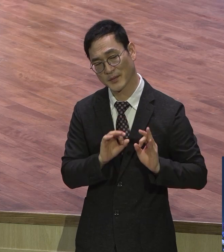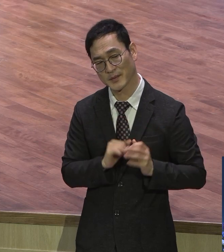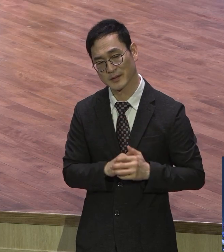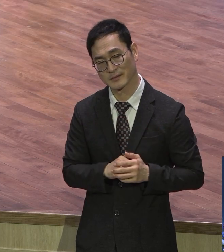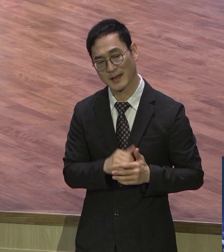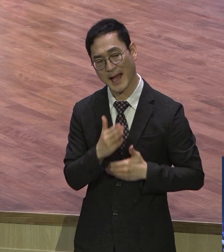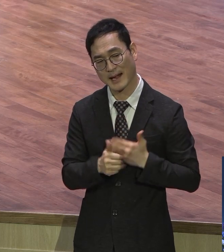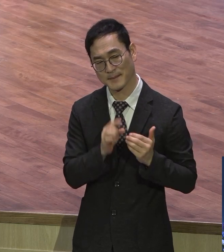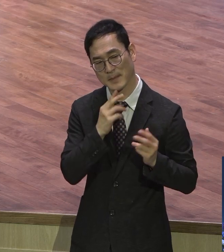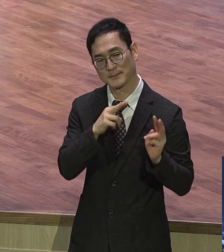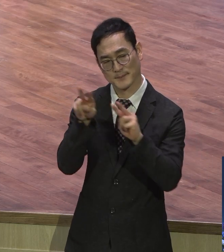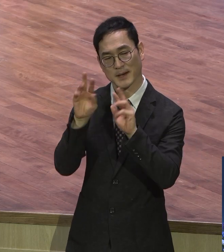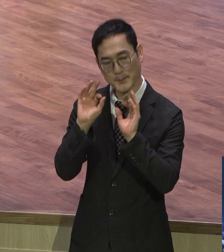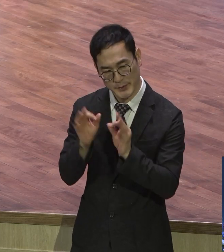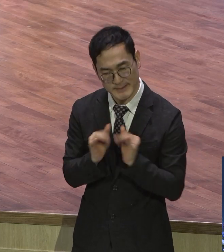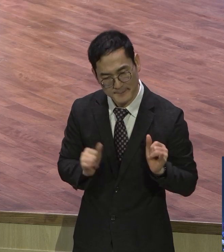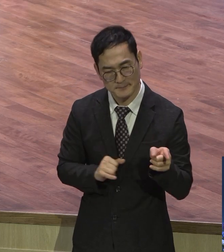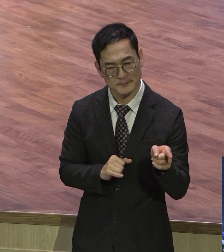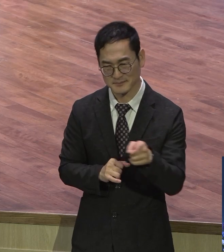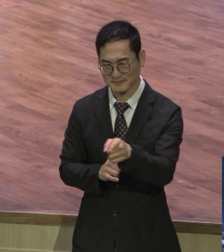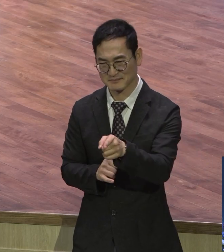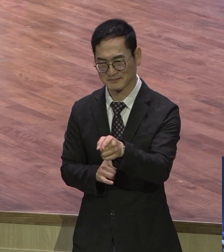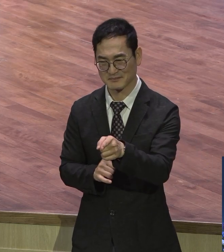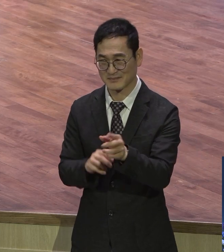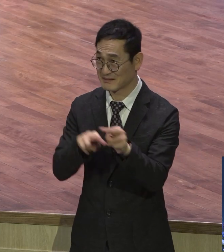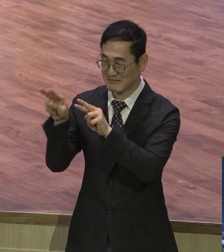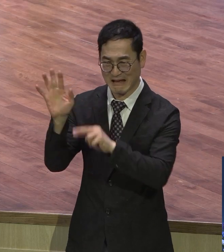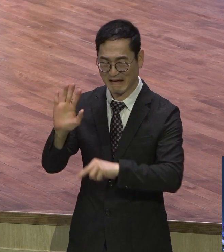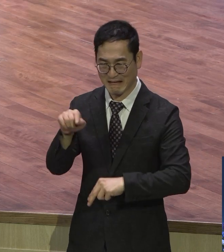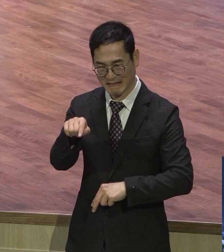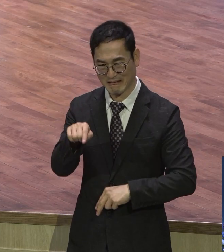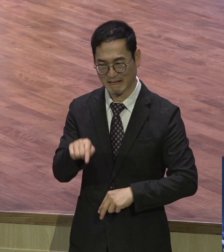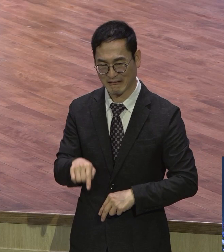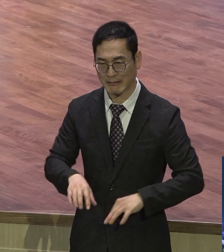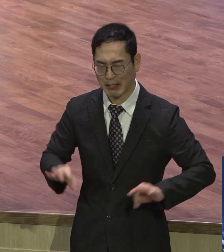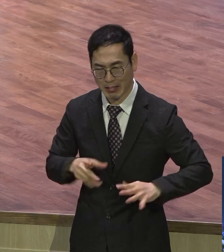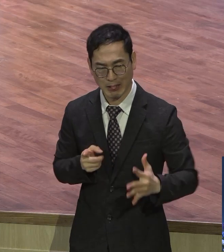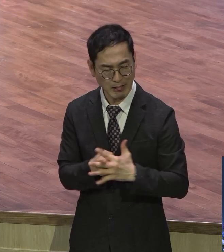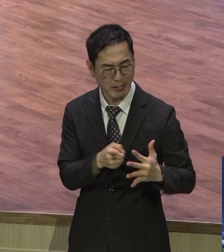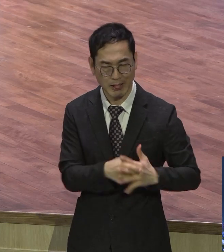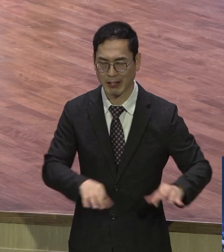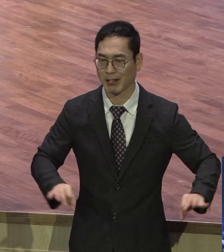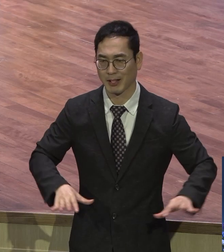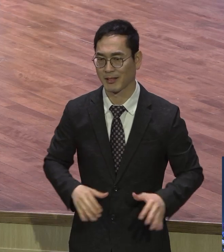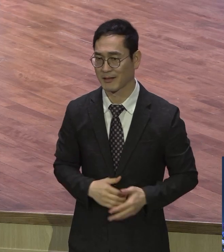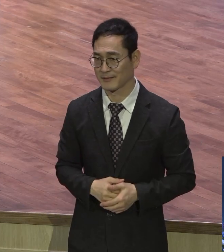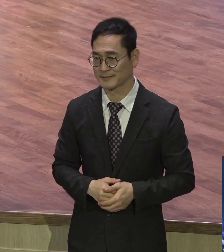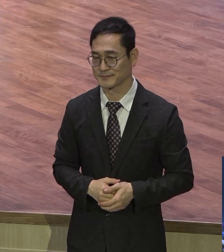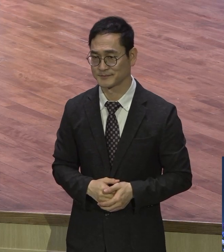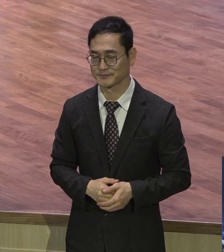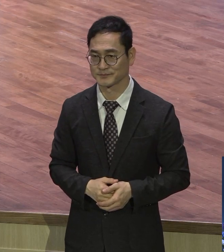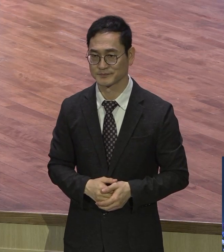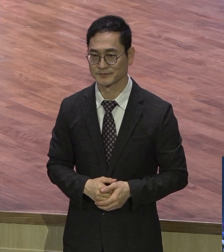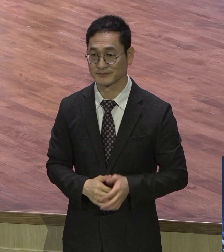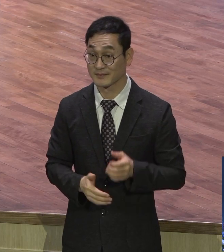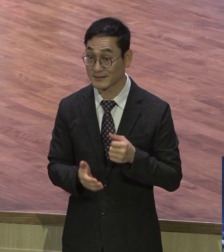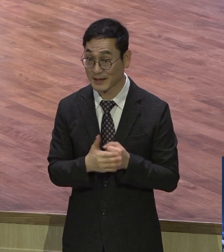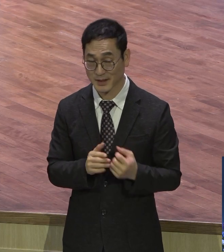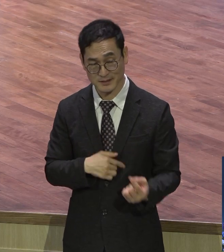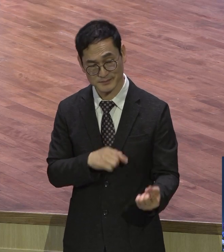사람이구나 이분은 인본주의 서는 사람을 금방 다 알아죠 그래서 내가